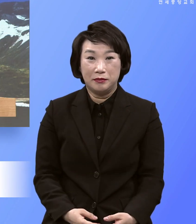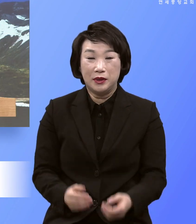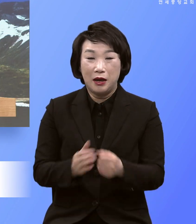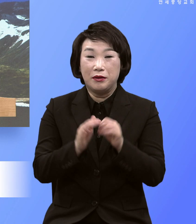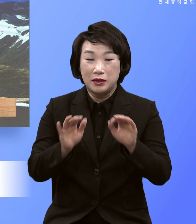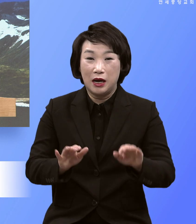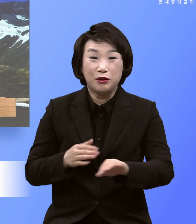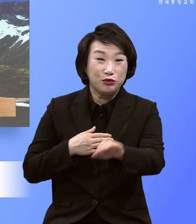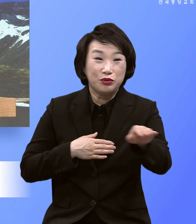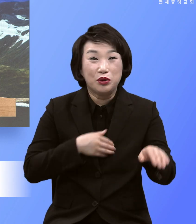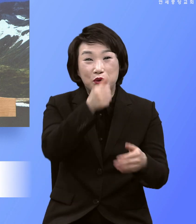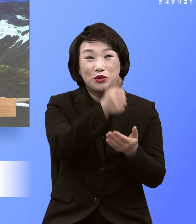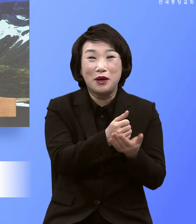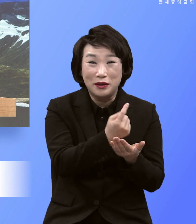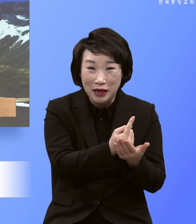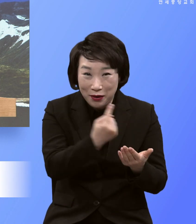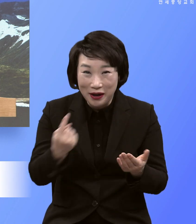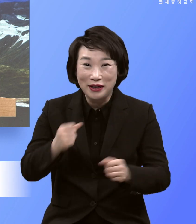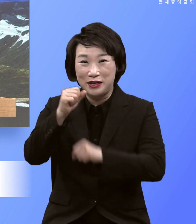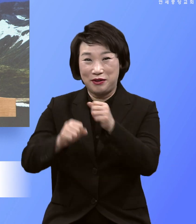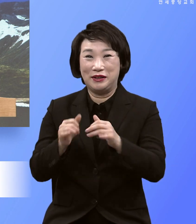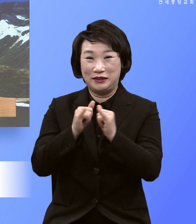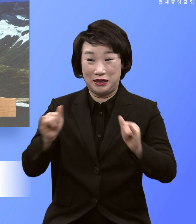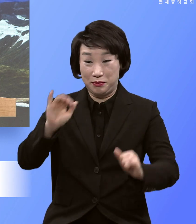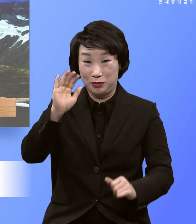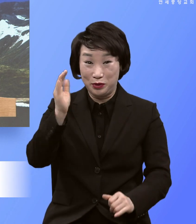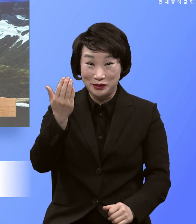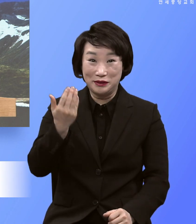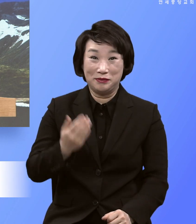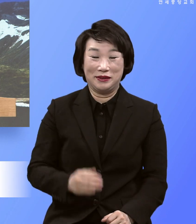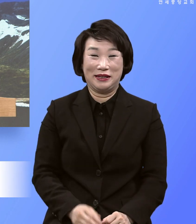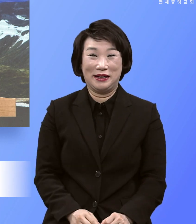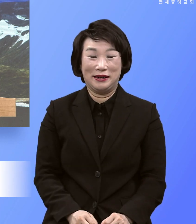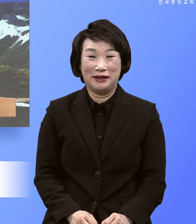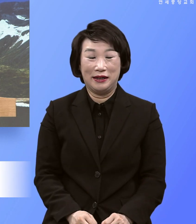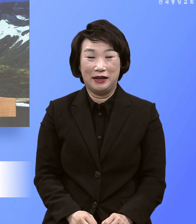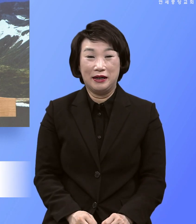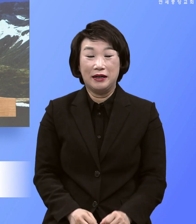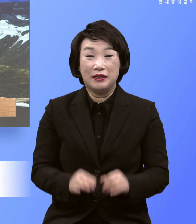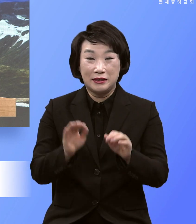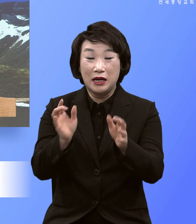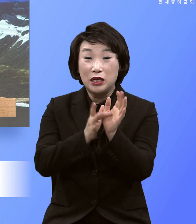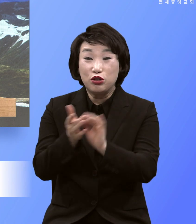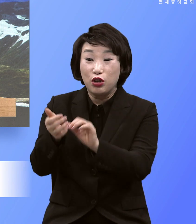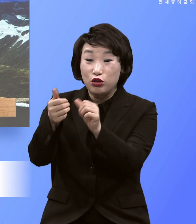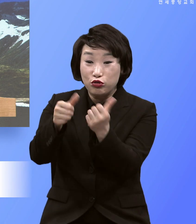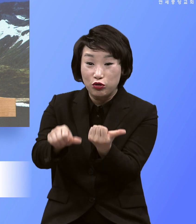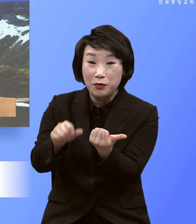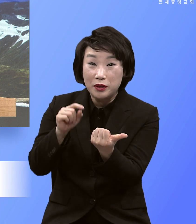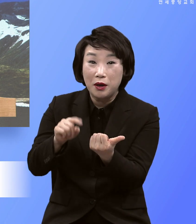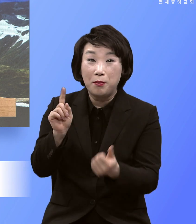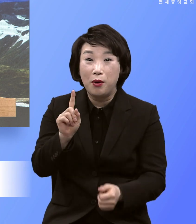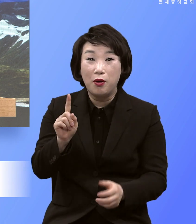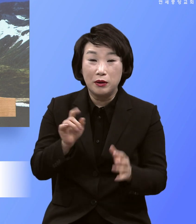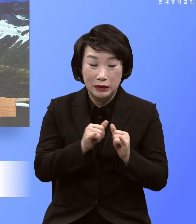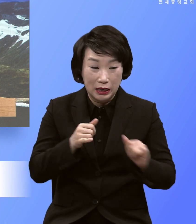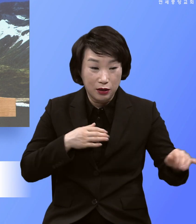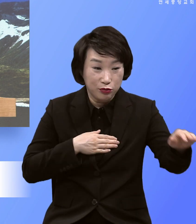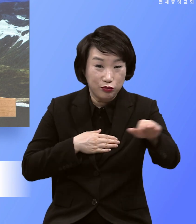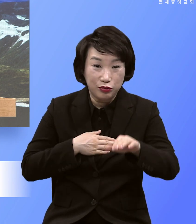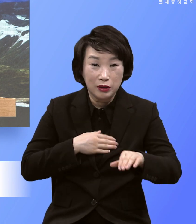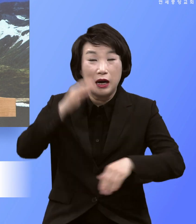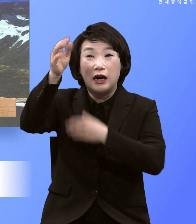그래서 죄에서 자유한 사람입니다. 그러므로 그의 죽으심은